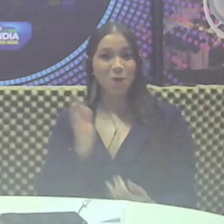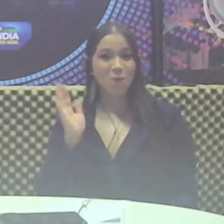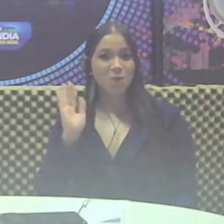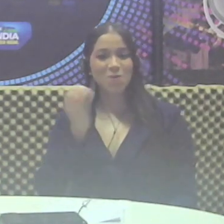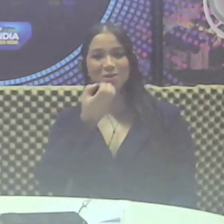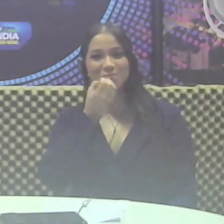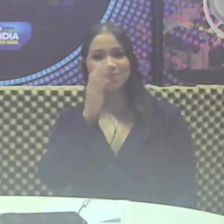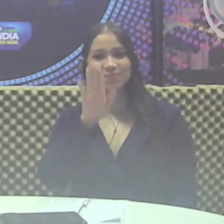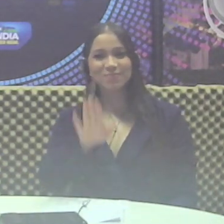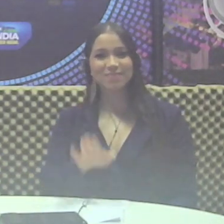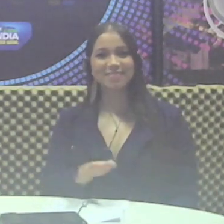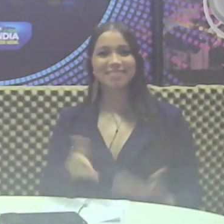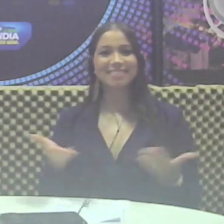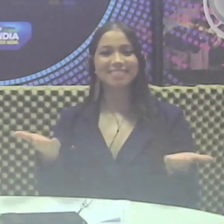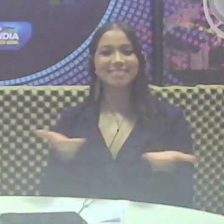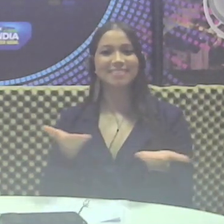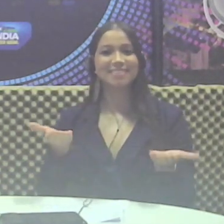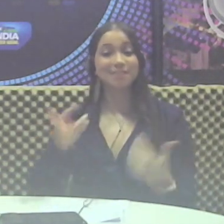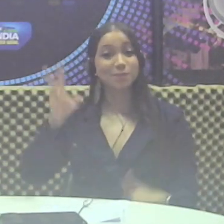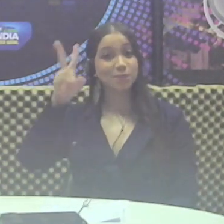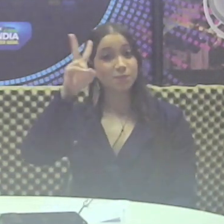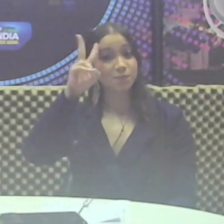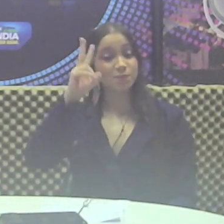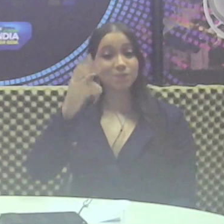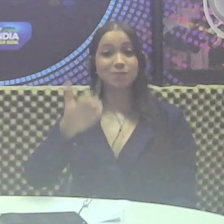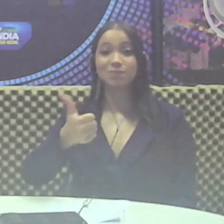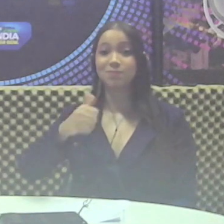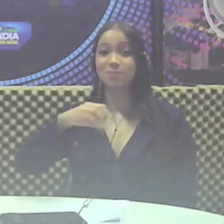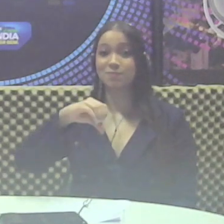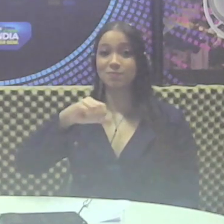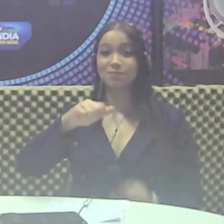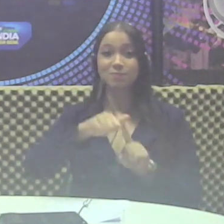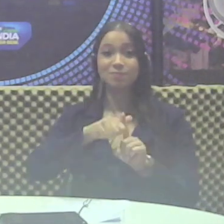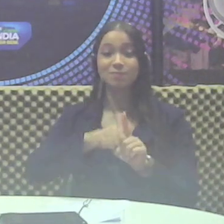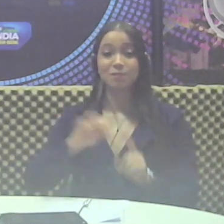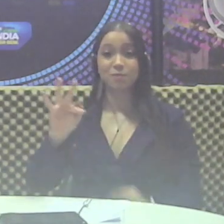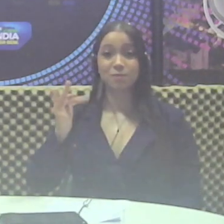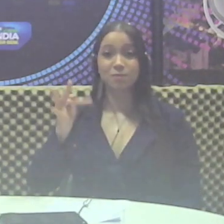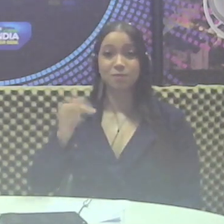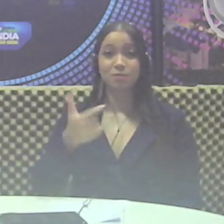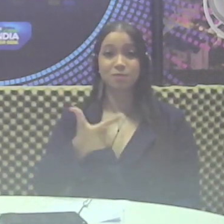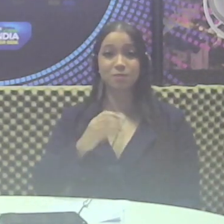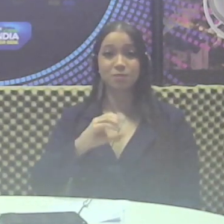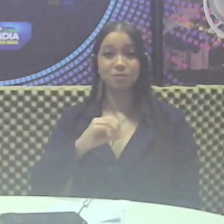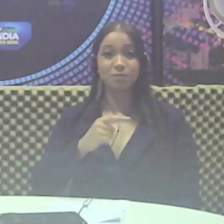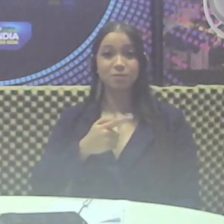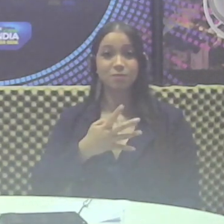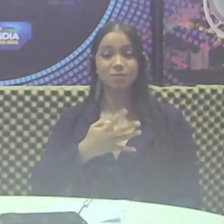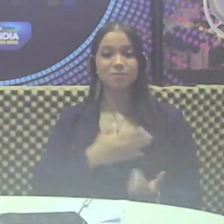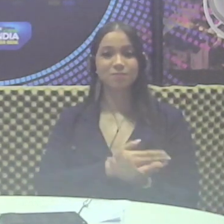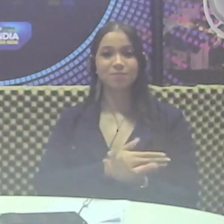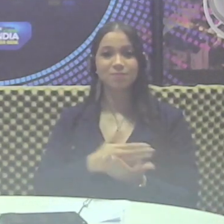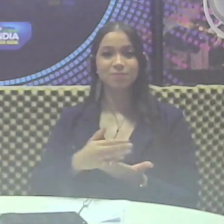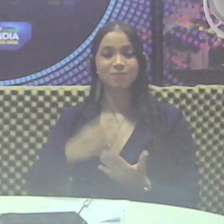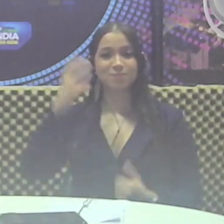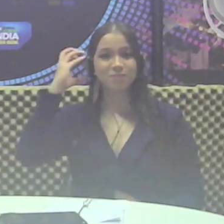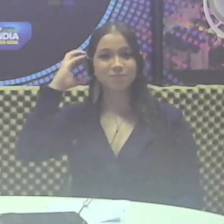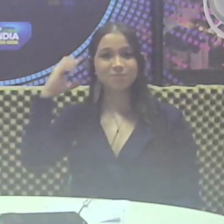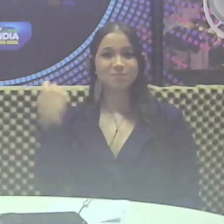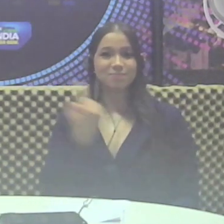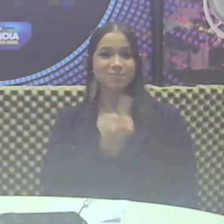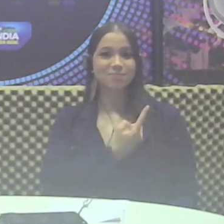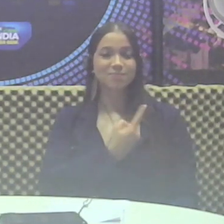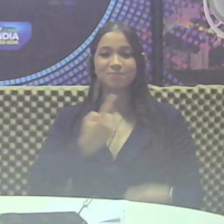Olá, boa tarde. Hoje é segunda-feira, dia 19 de fevereiro de 2024. Está no ar a Rádio Nossa